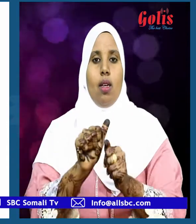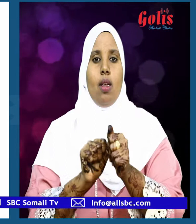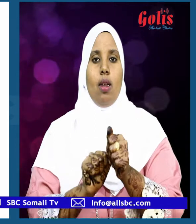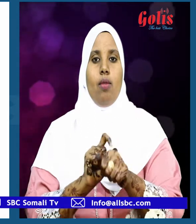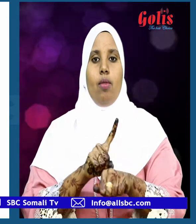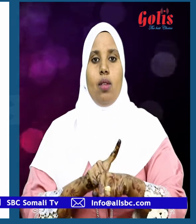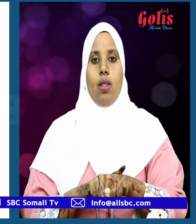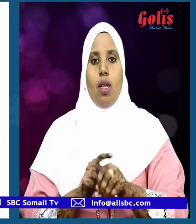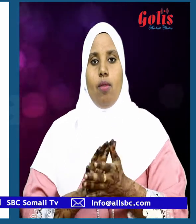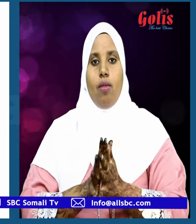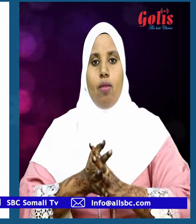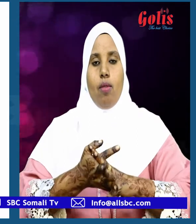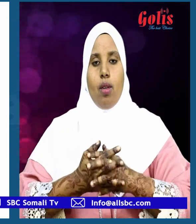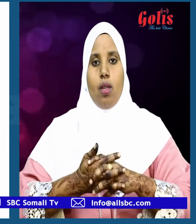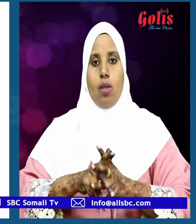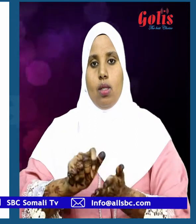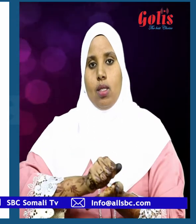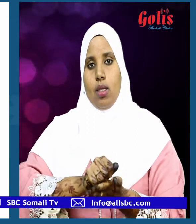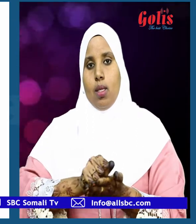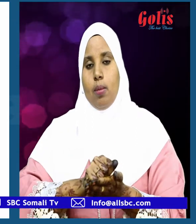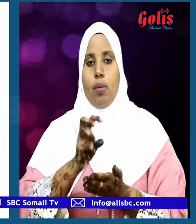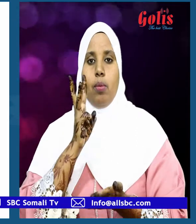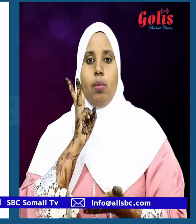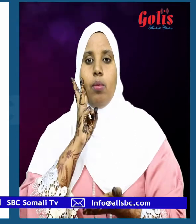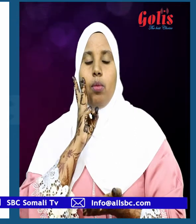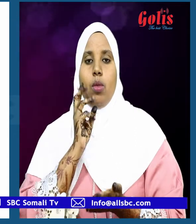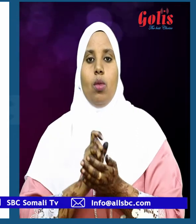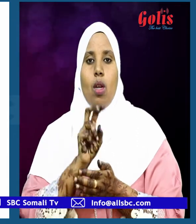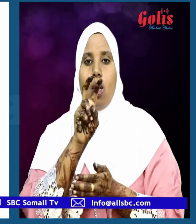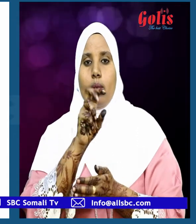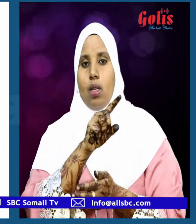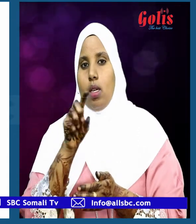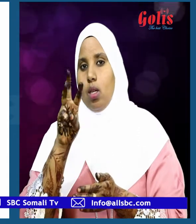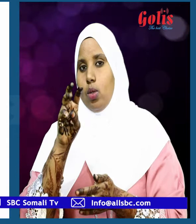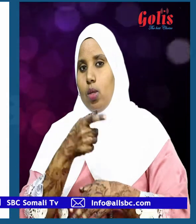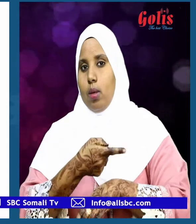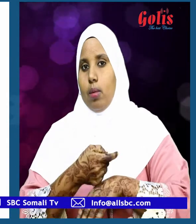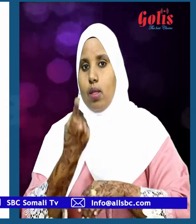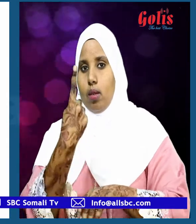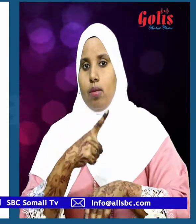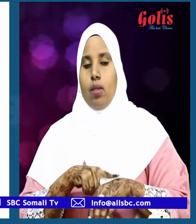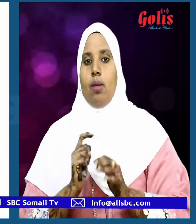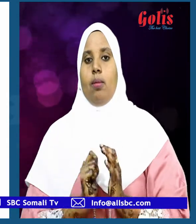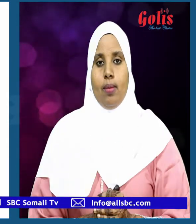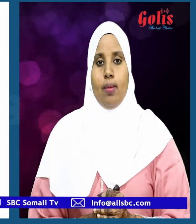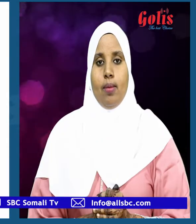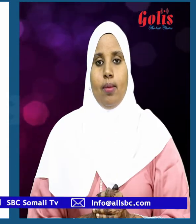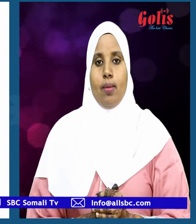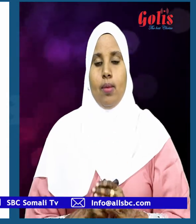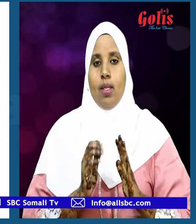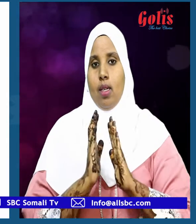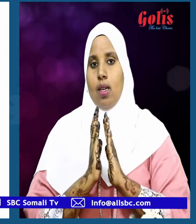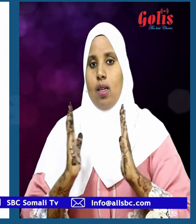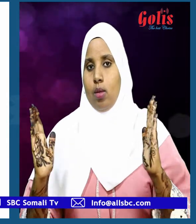ah ugu farxalo saabuun iyo biyo ugu yaraan 20 ilaa 30 ilbiriqsi halkii mar. Kala